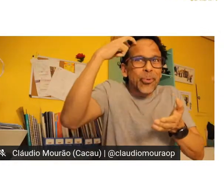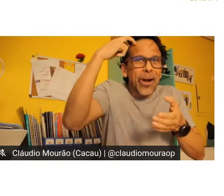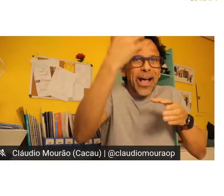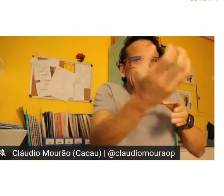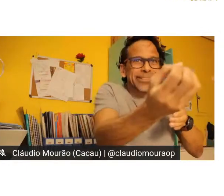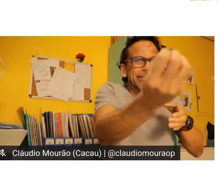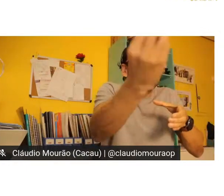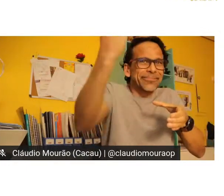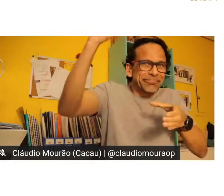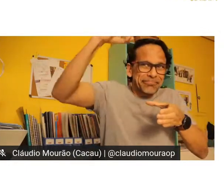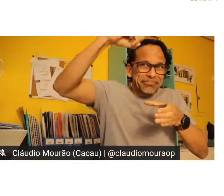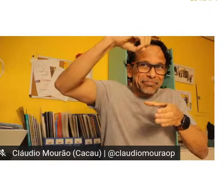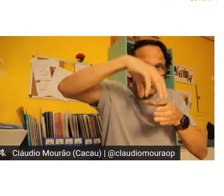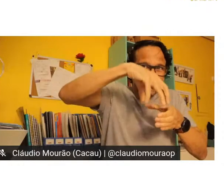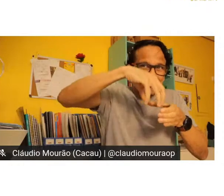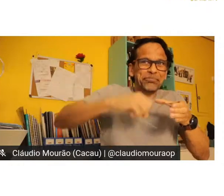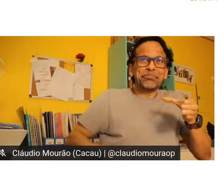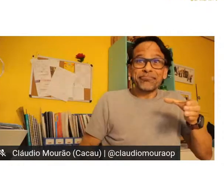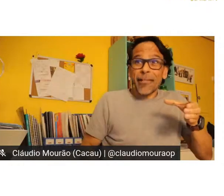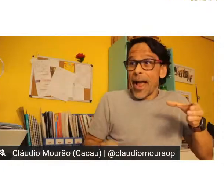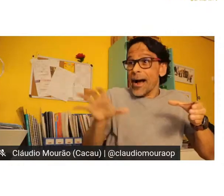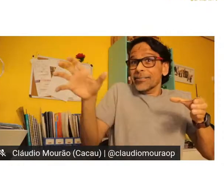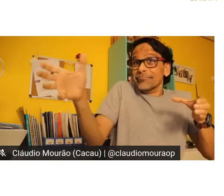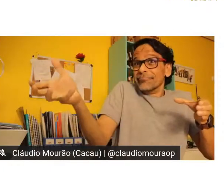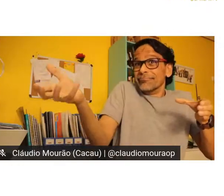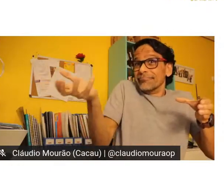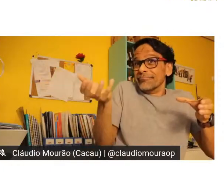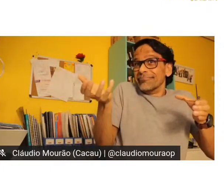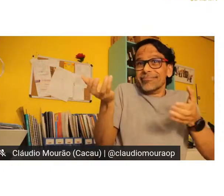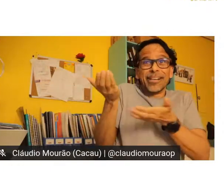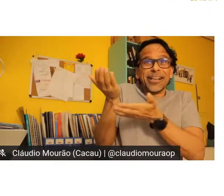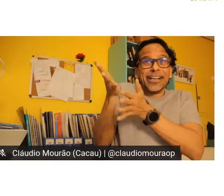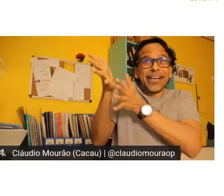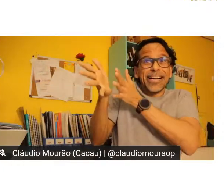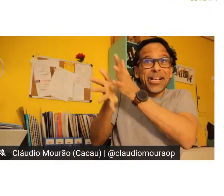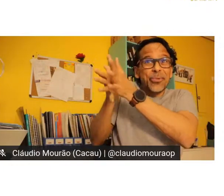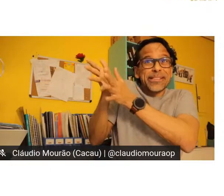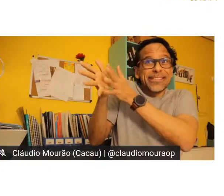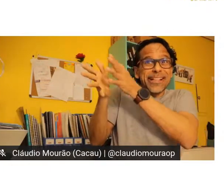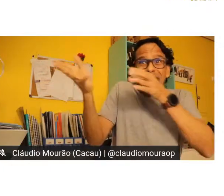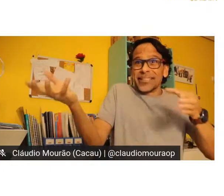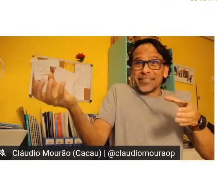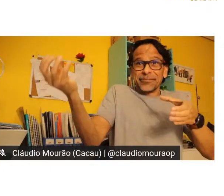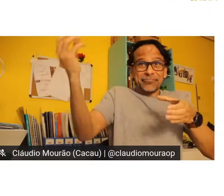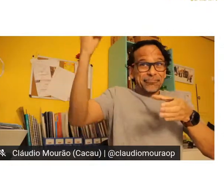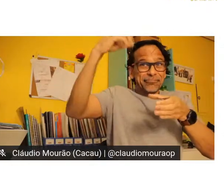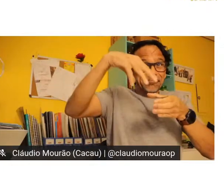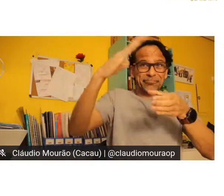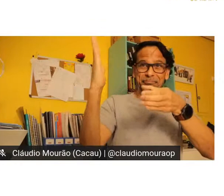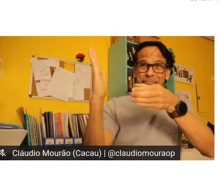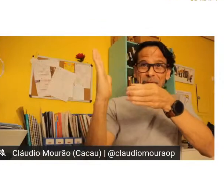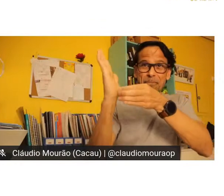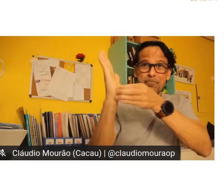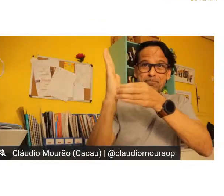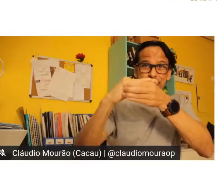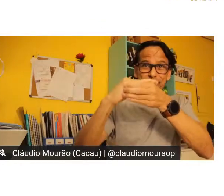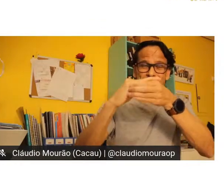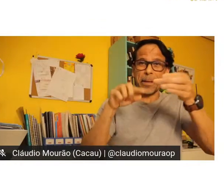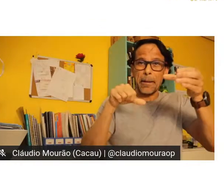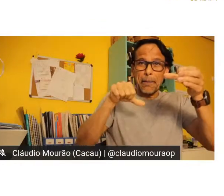é mesma coisa são os estudos culturais é o estudo da literatura